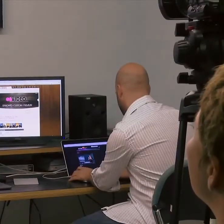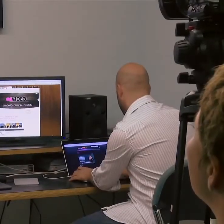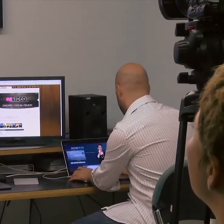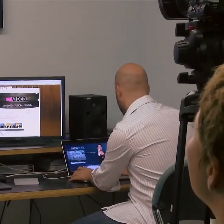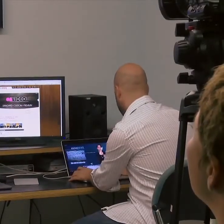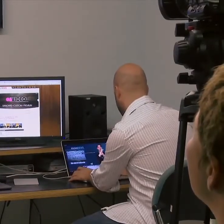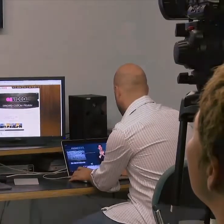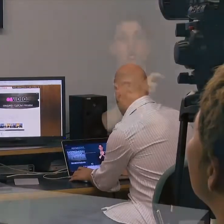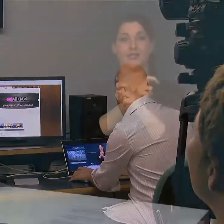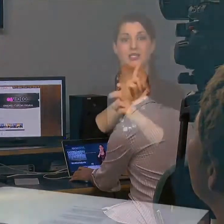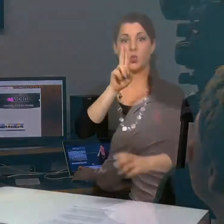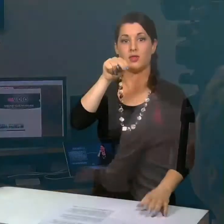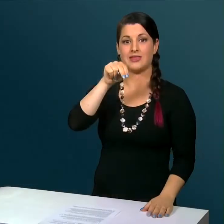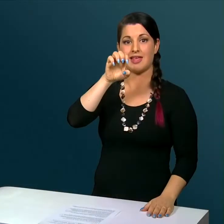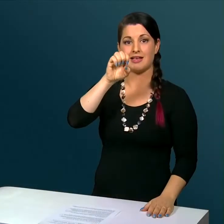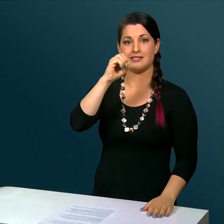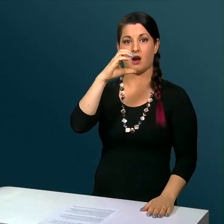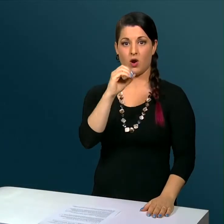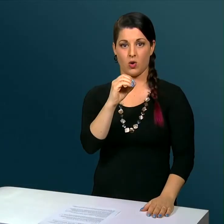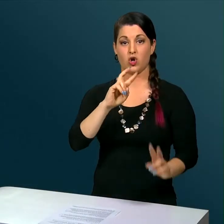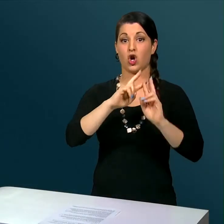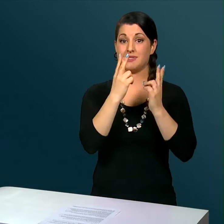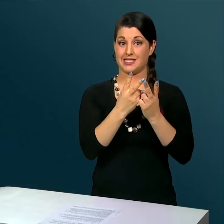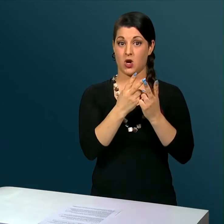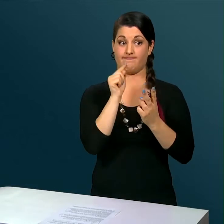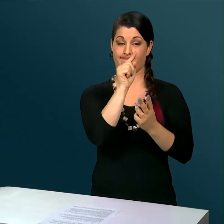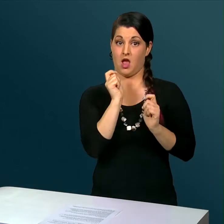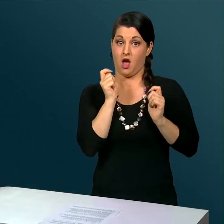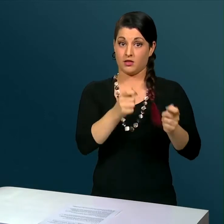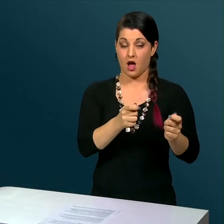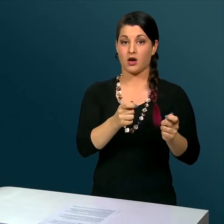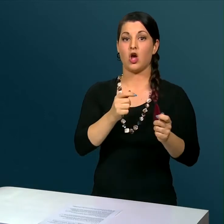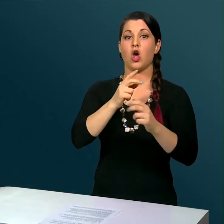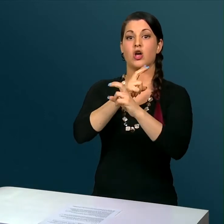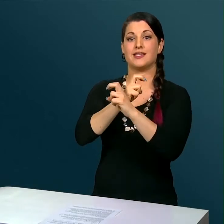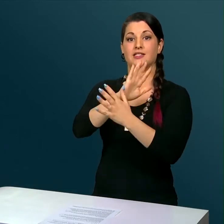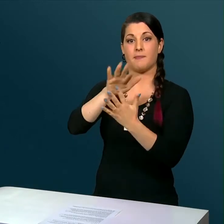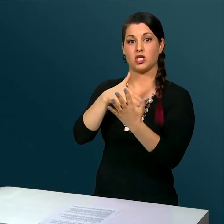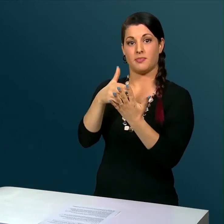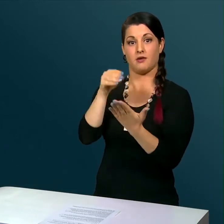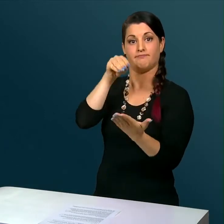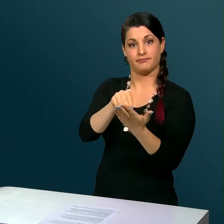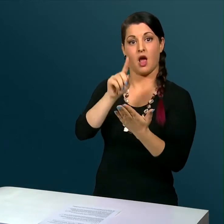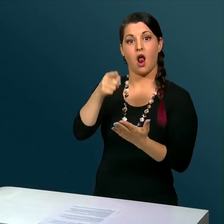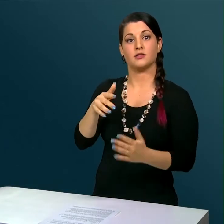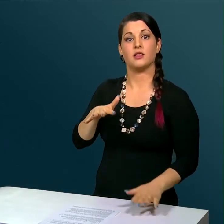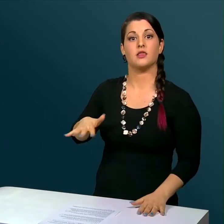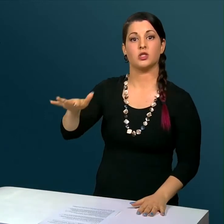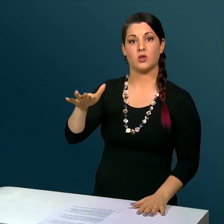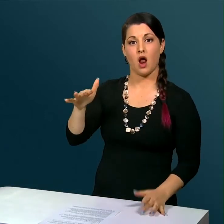Zeige schnell ein Beispiel. Bei der österreichischen UNESCO-Kommission den Antrag, die österreichische Gebärdensprache als nationales Kulturerbe